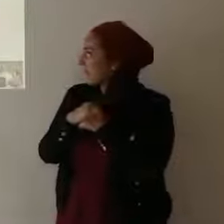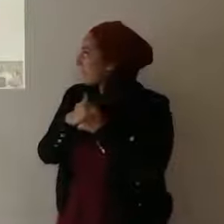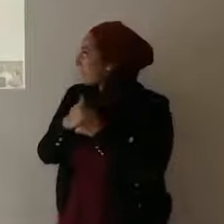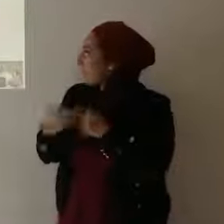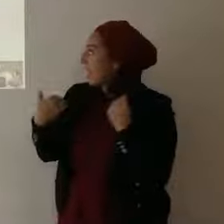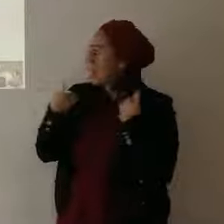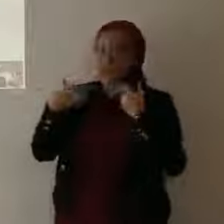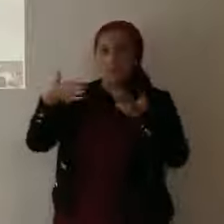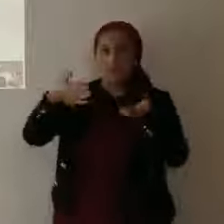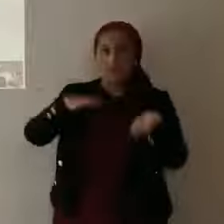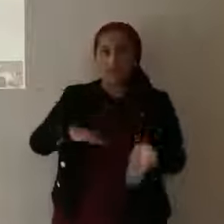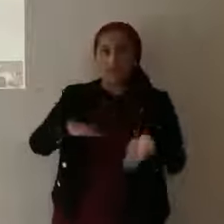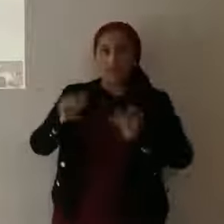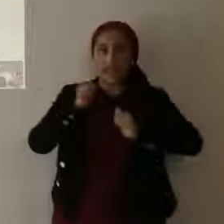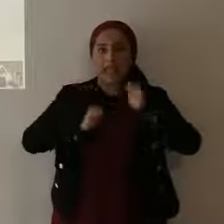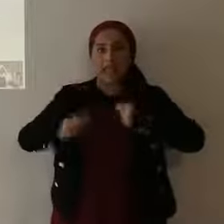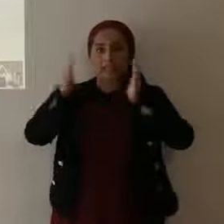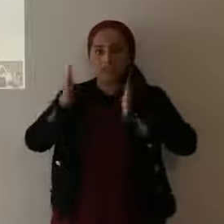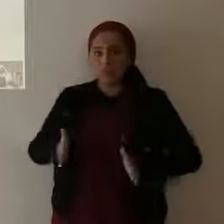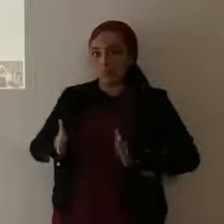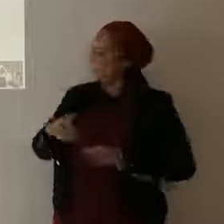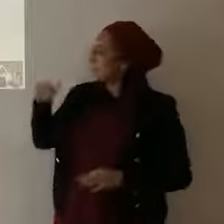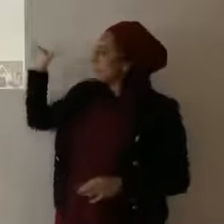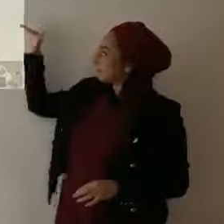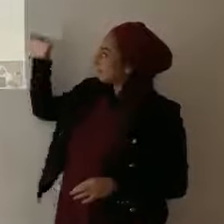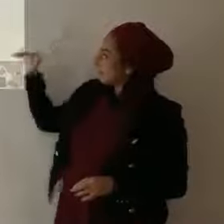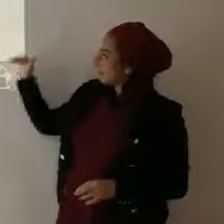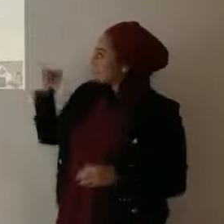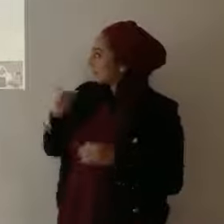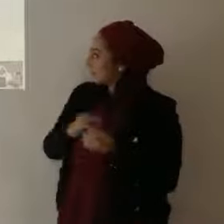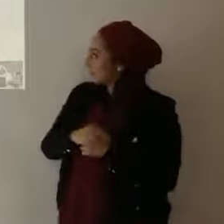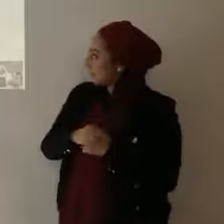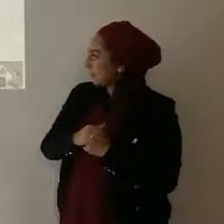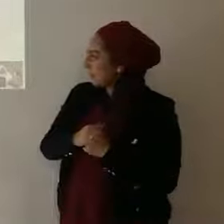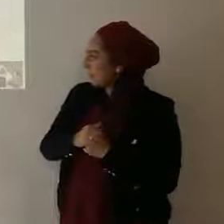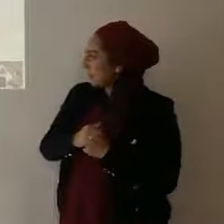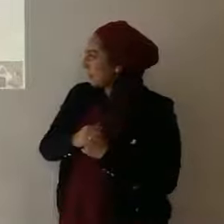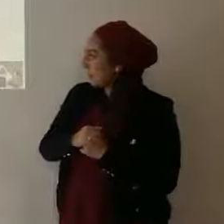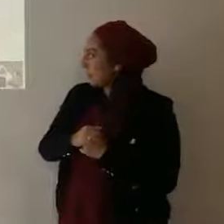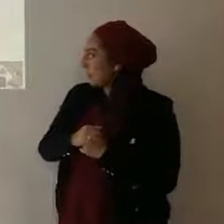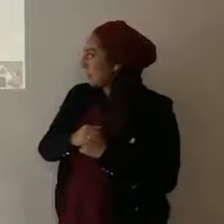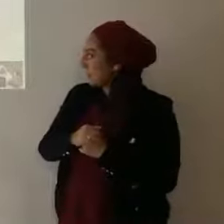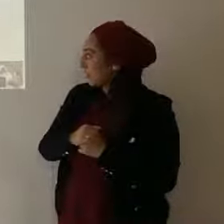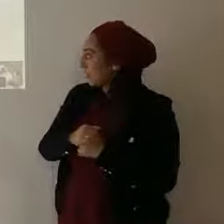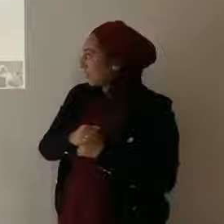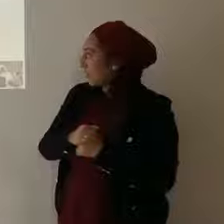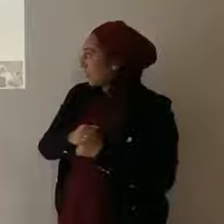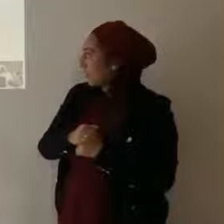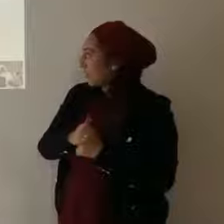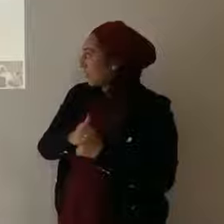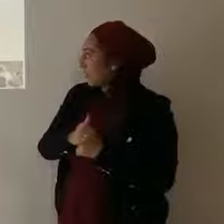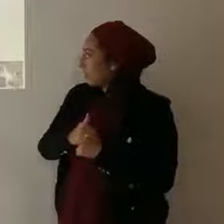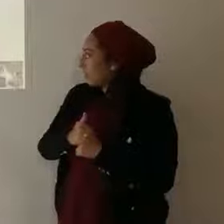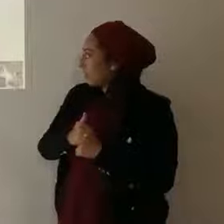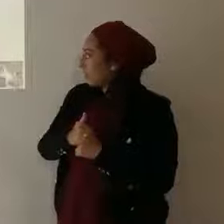fallecida. La parte del medio, allá donde dice viernes, perdón, primero fue el viernes 11 de febrero, arriba, a la